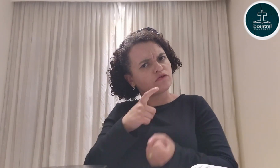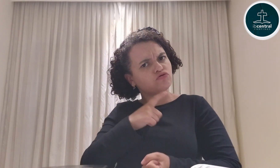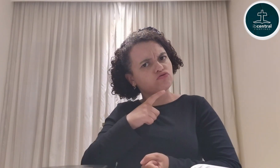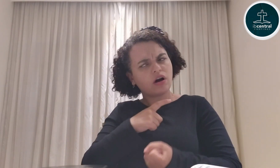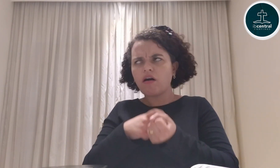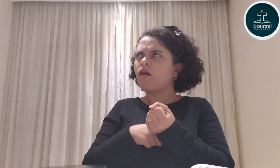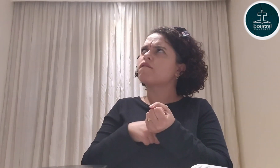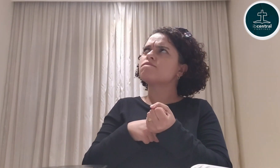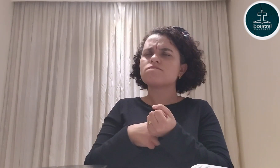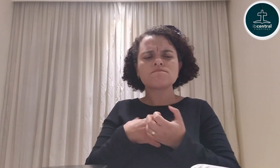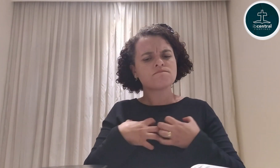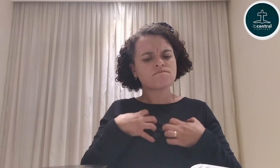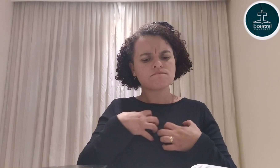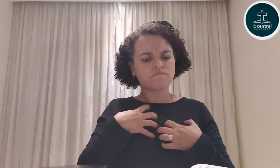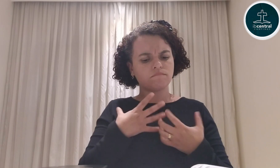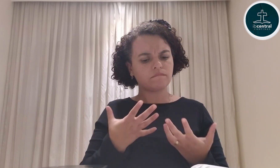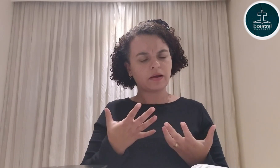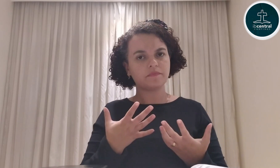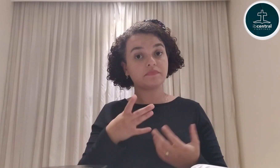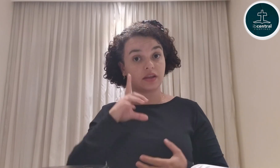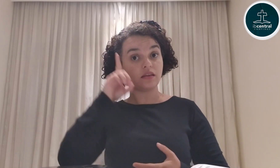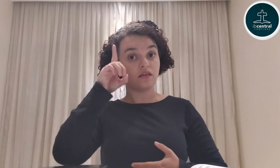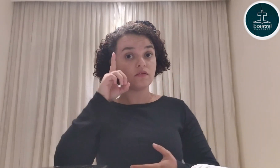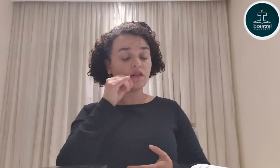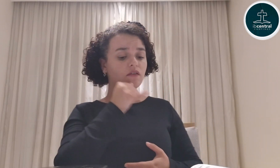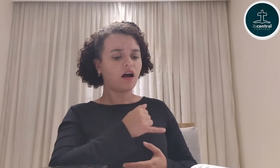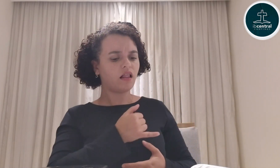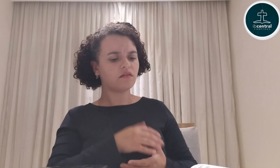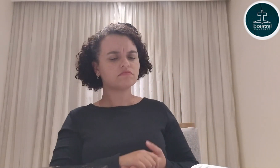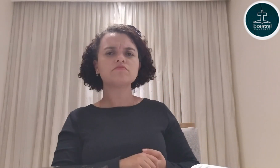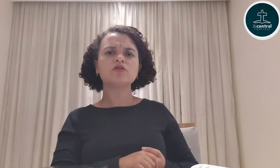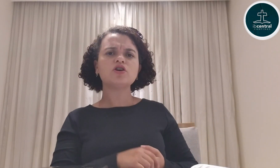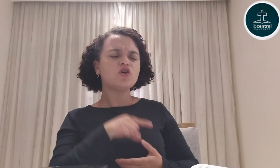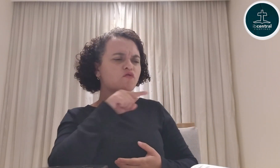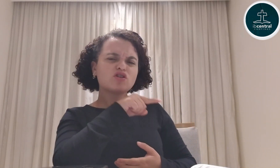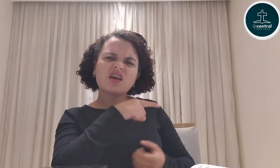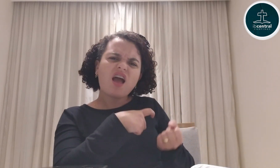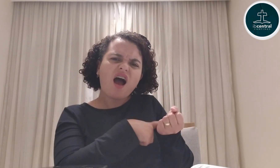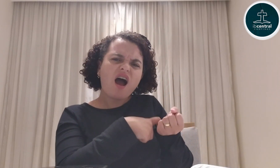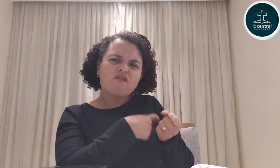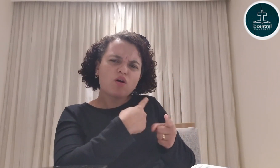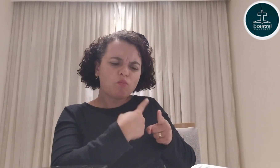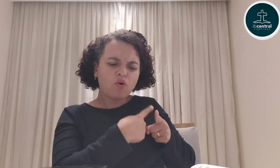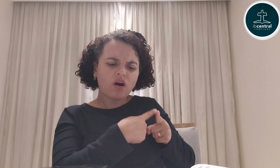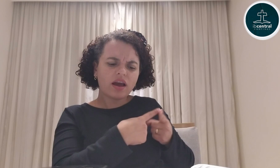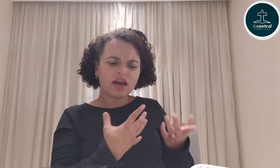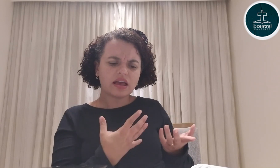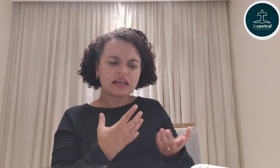Caim então fica com raiva, enfurecido, e é quando Deus então fala com ele. Por